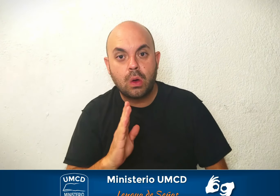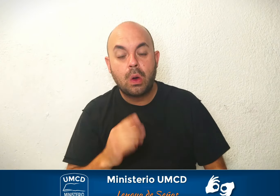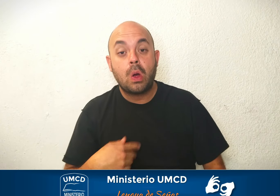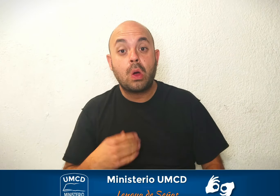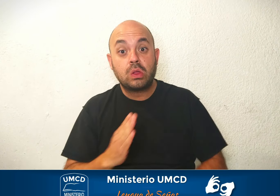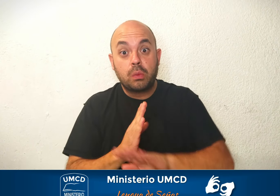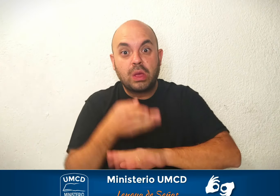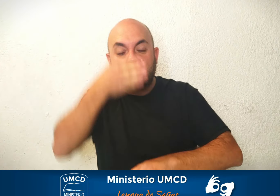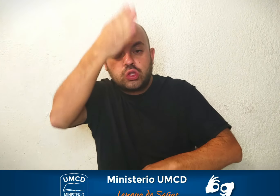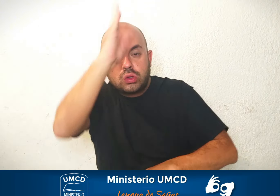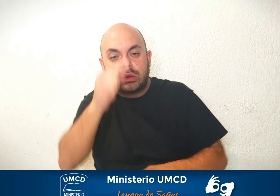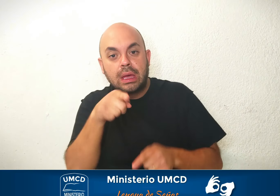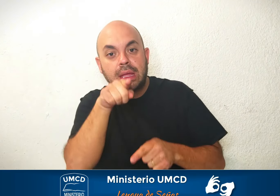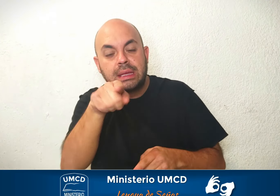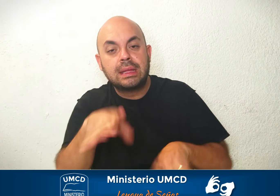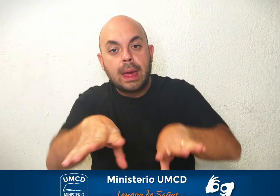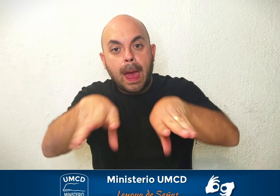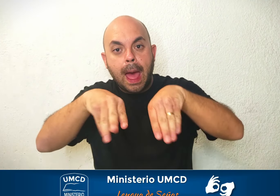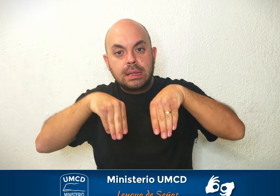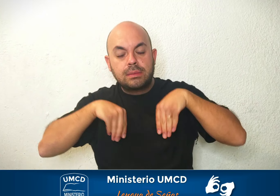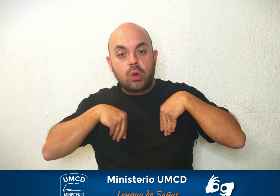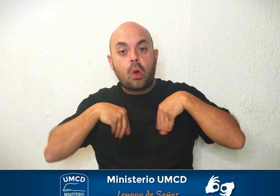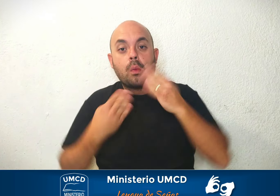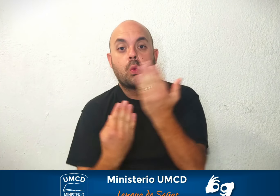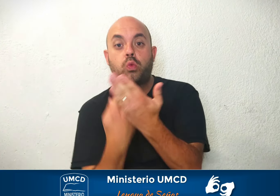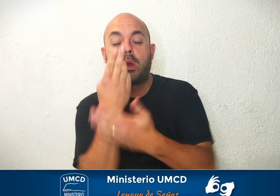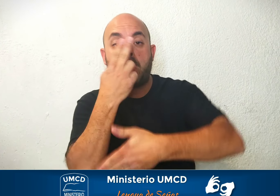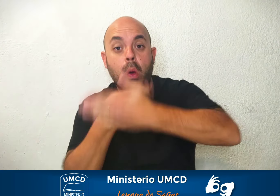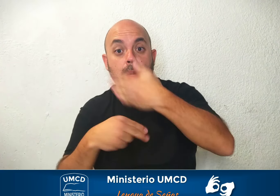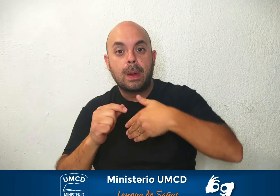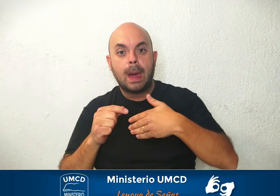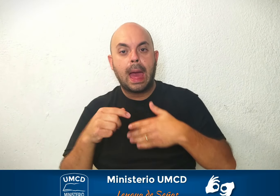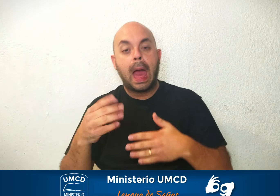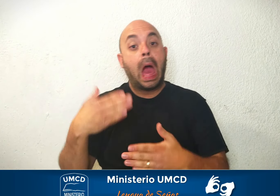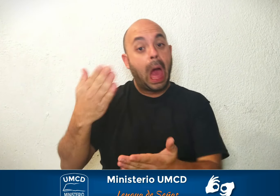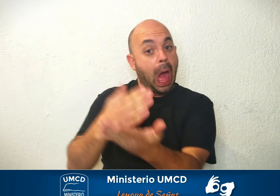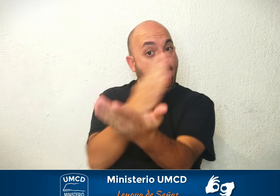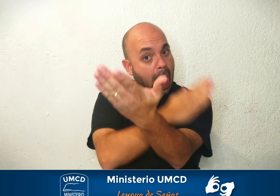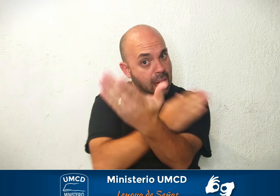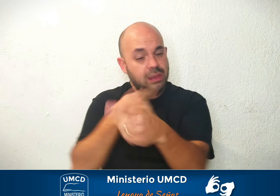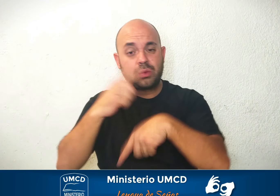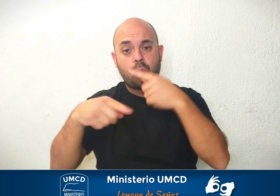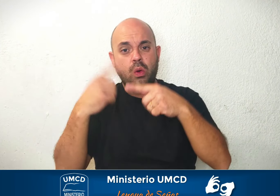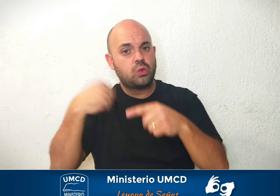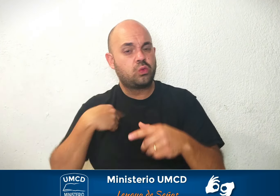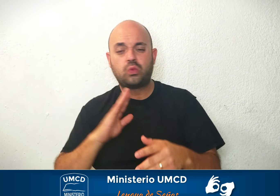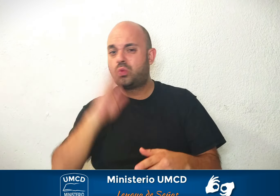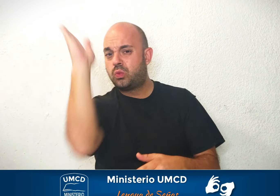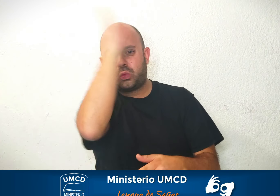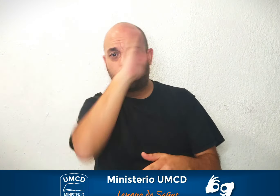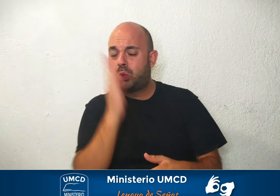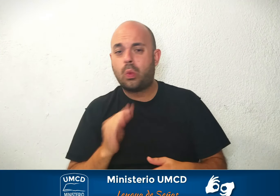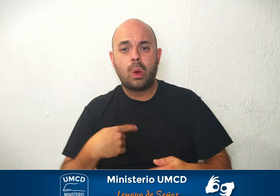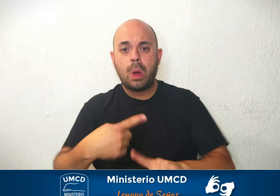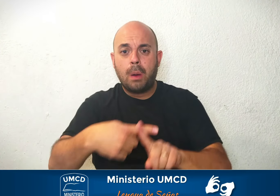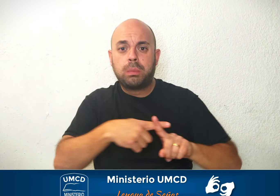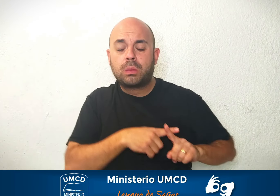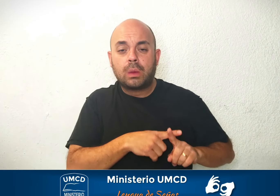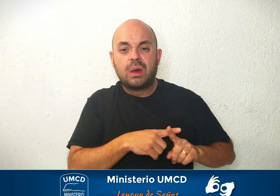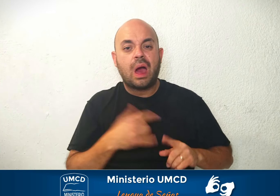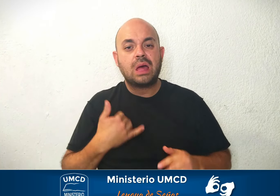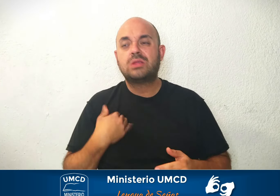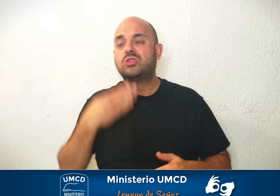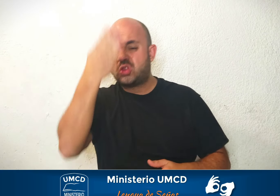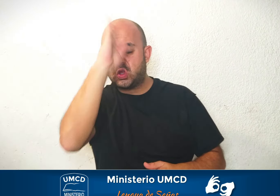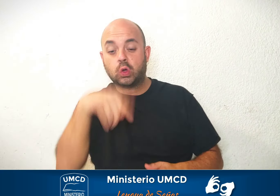Cristo, Dios mira al creyente de una manera completamente diferente a la que les había visto antes de recibir a Jesús